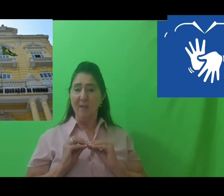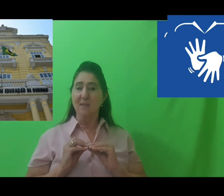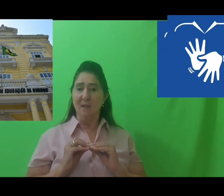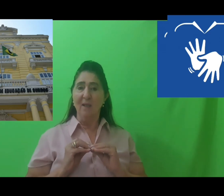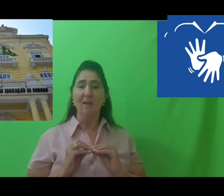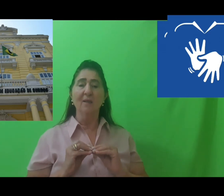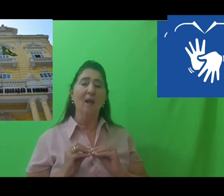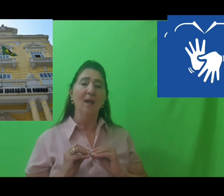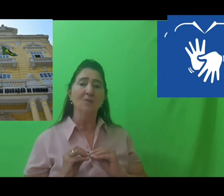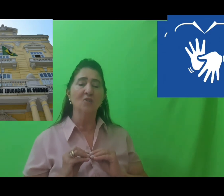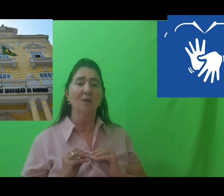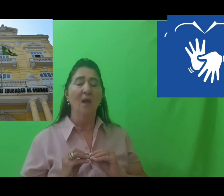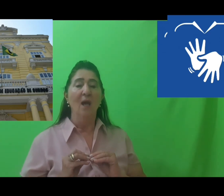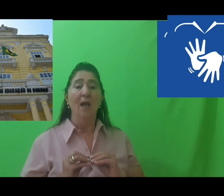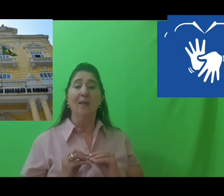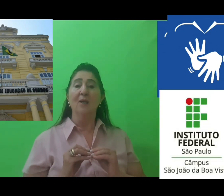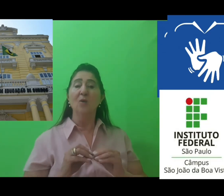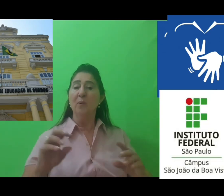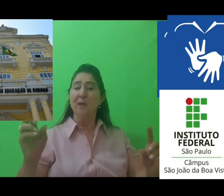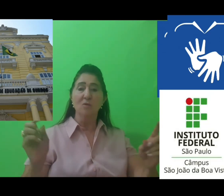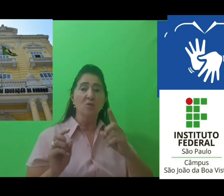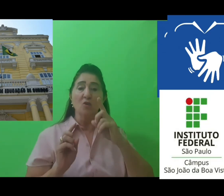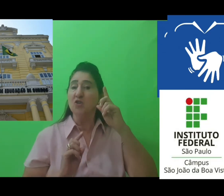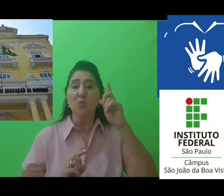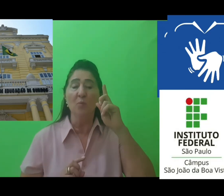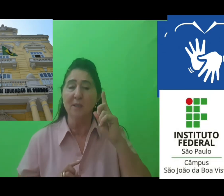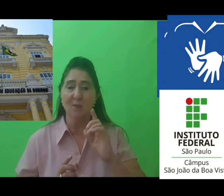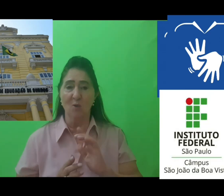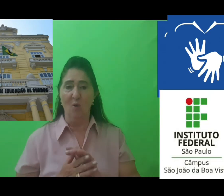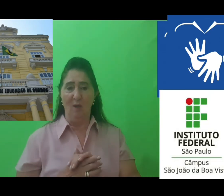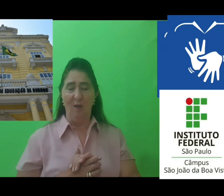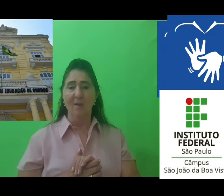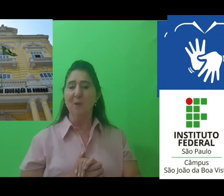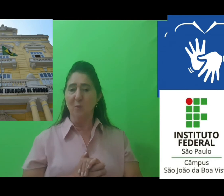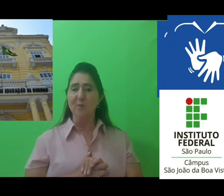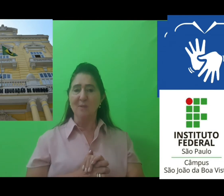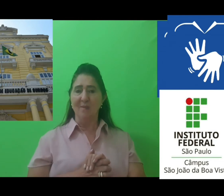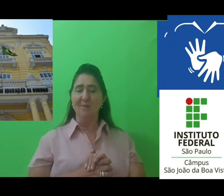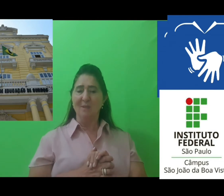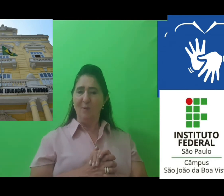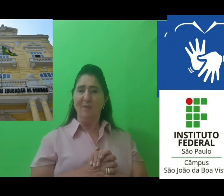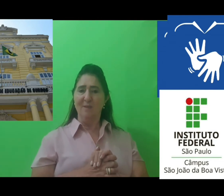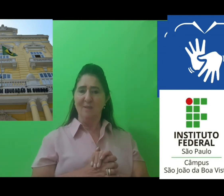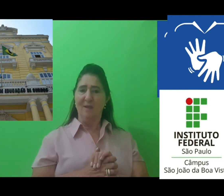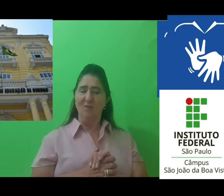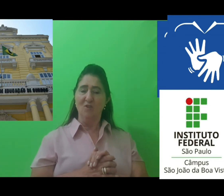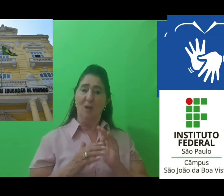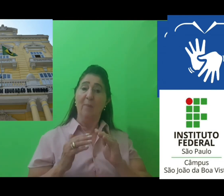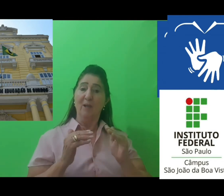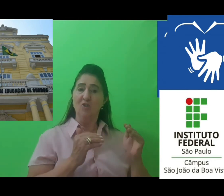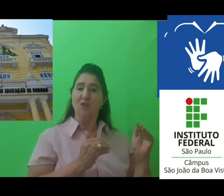na realidade é que no Brasil só tinha uma escola em 1857, a partir